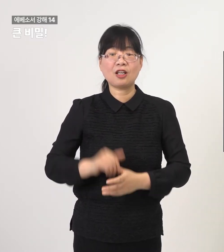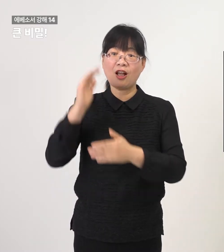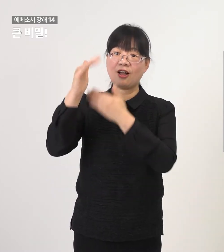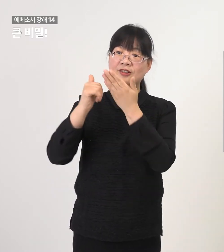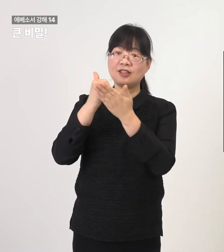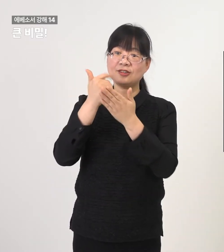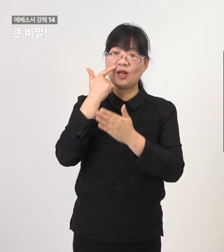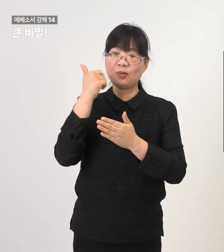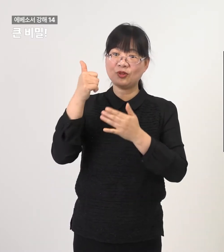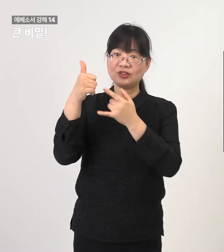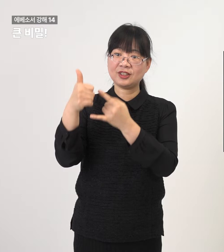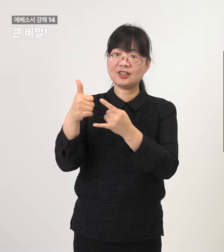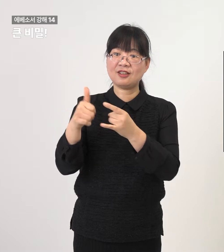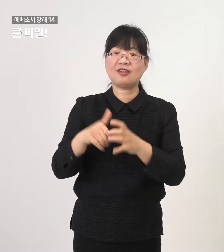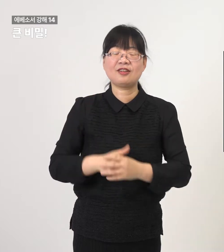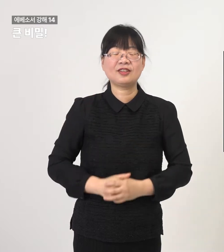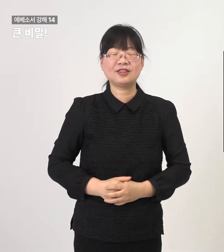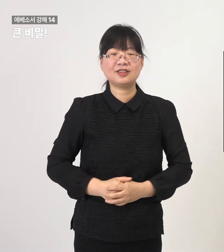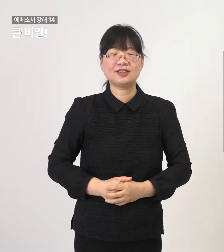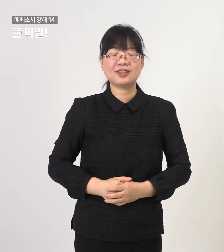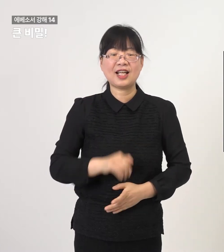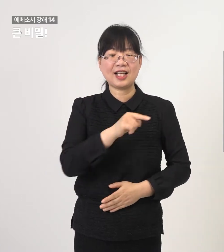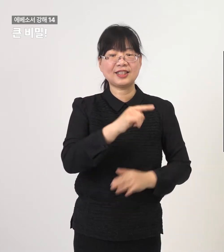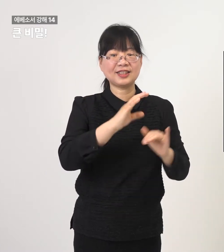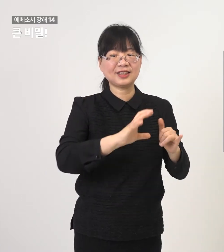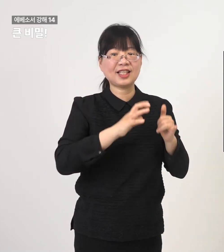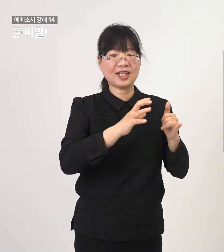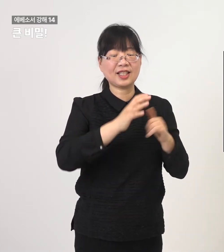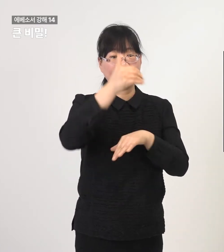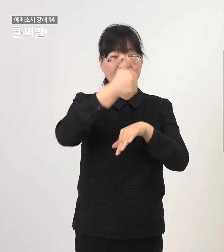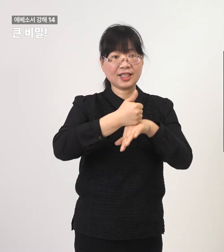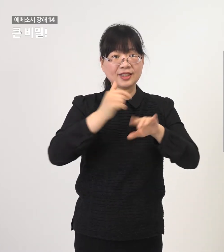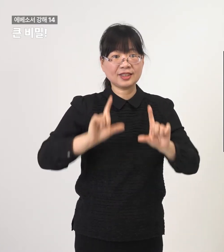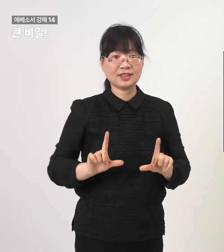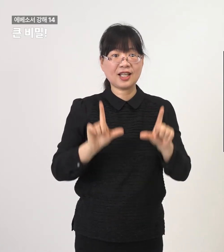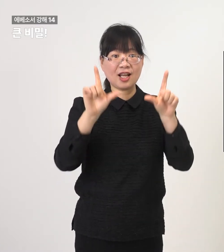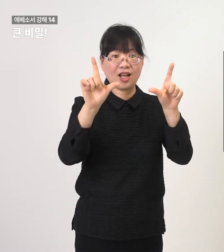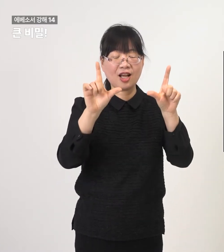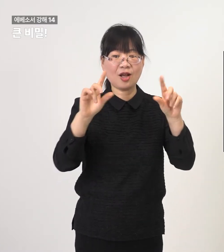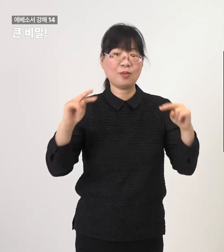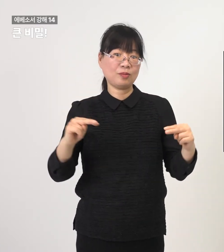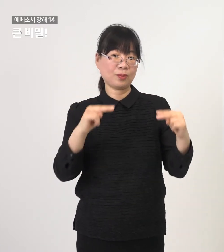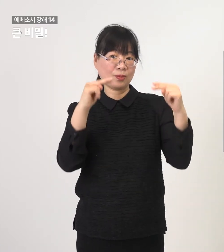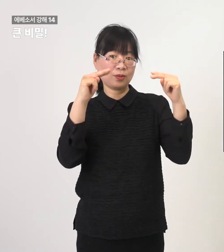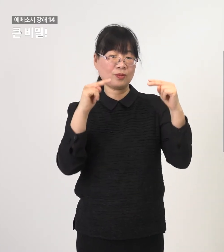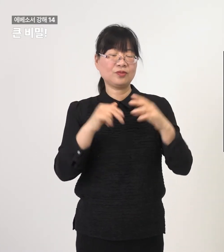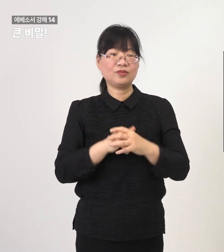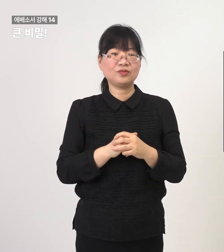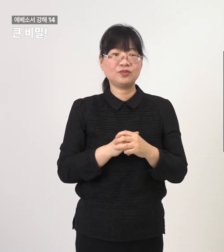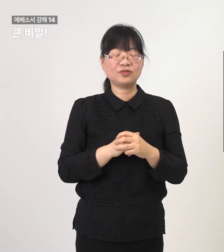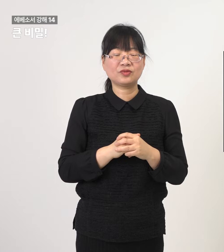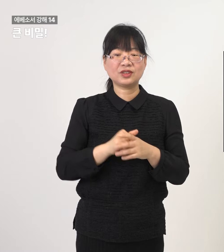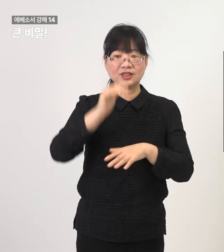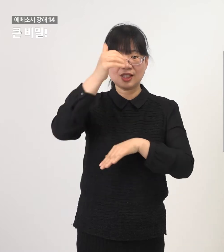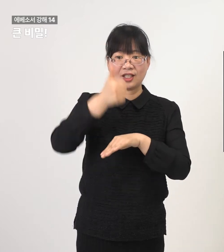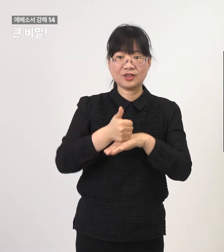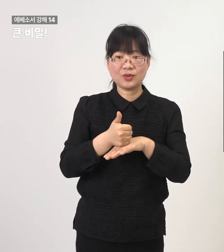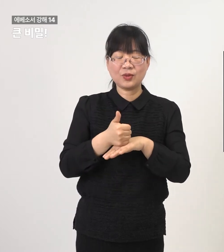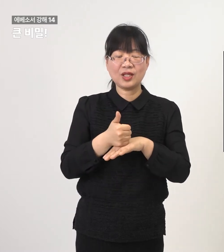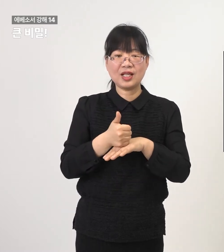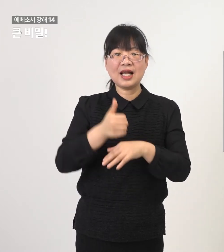하나님 아버지께서 이 세상의 끝날에 마주하면